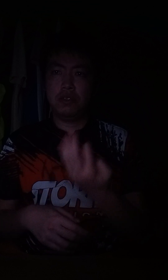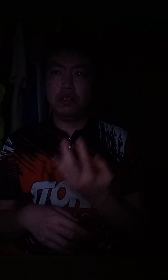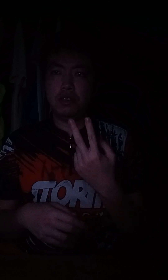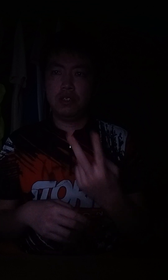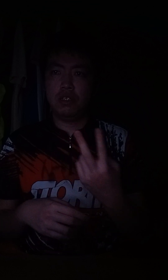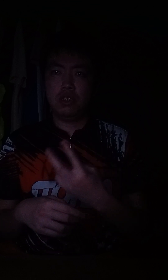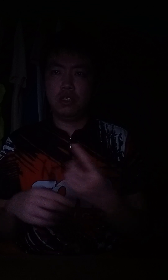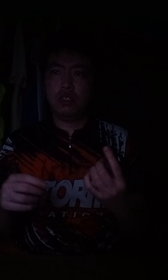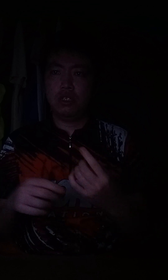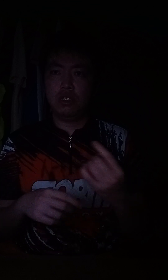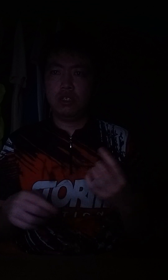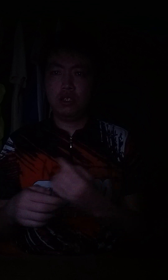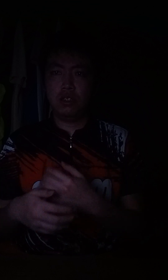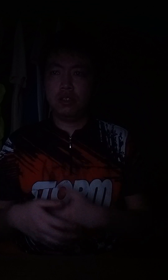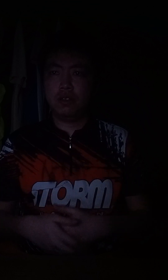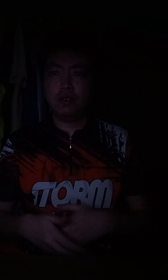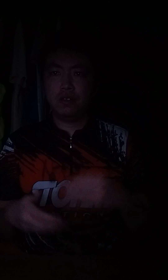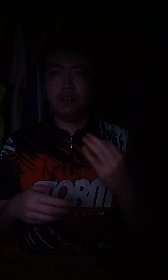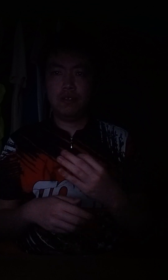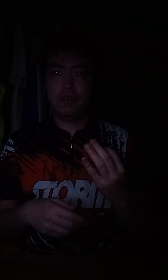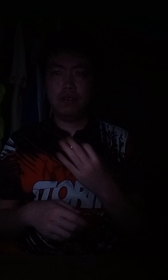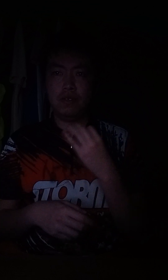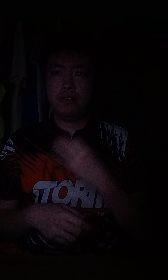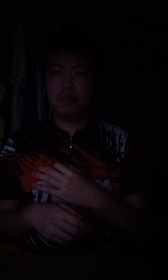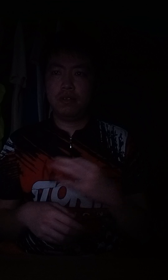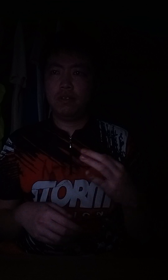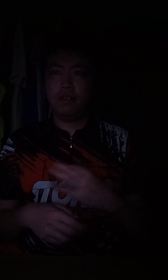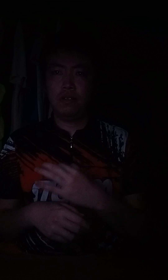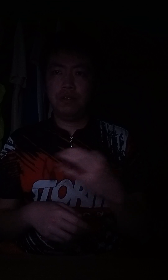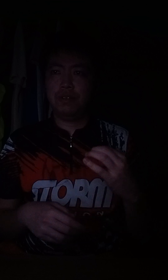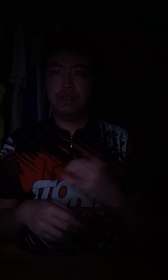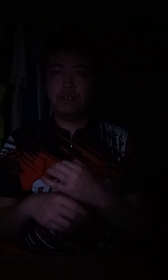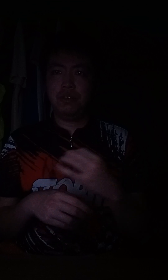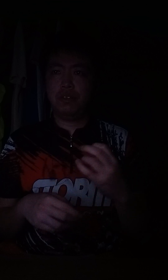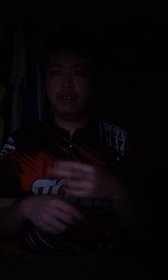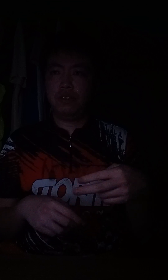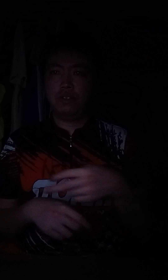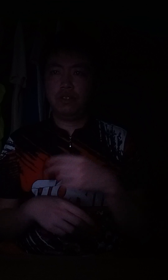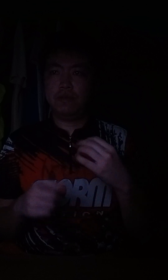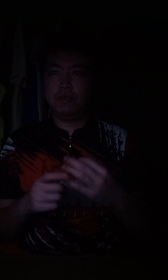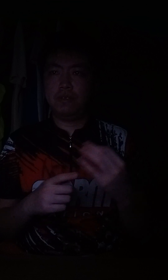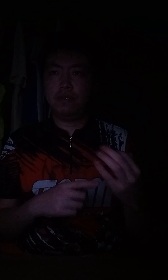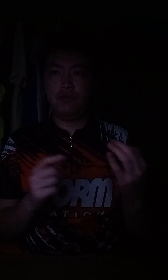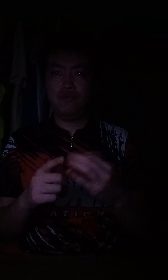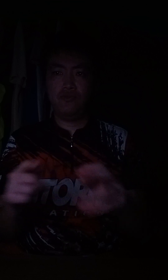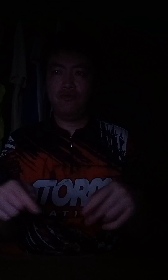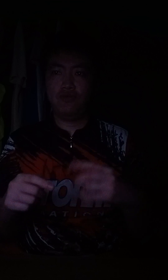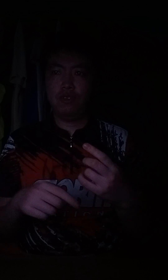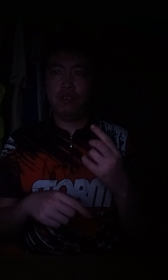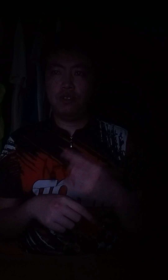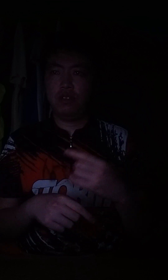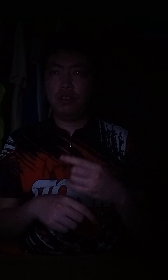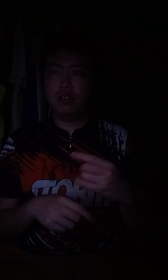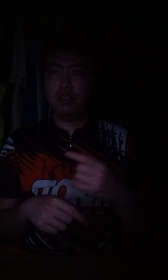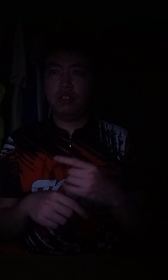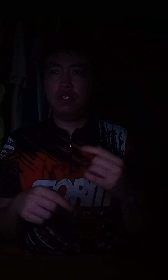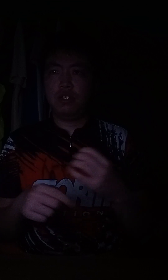20분쯤. 한국타이어 직원들을 태우고 나들목을 빠져나가던 통근버스가 곡선 구간에서 중앙분리대를 넘어 반대편에서